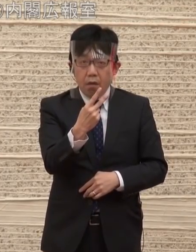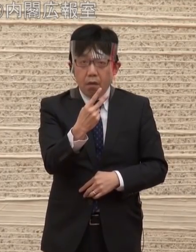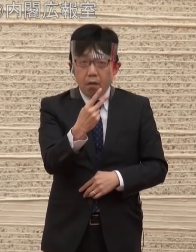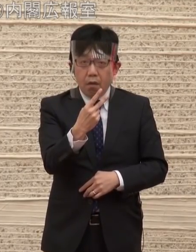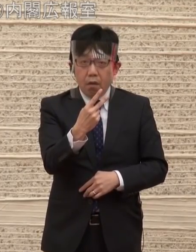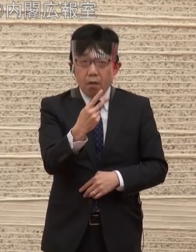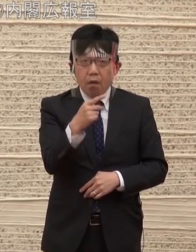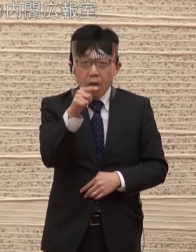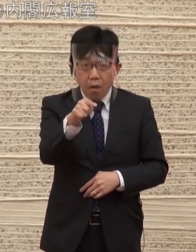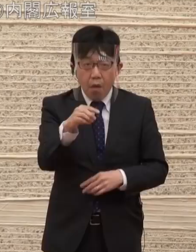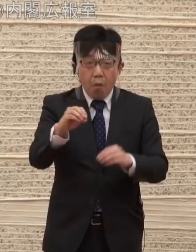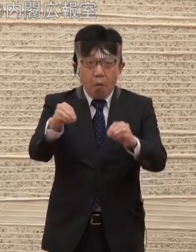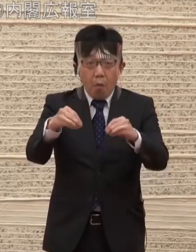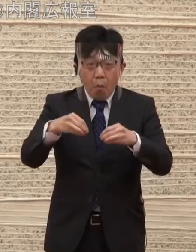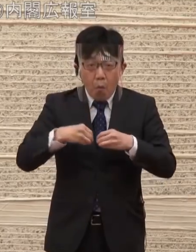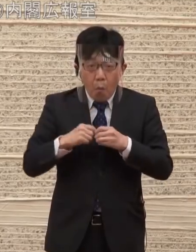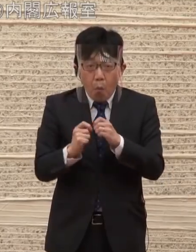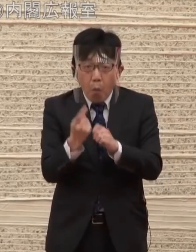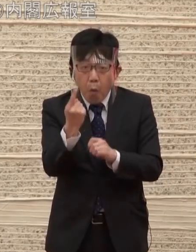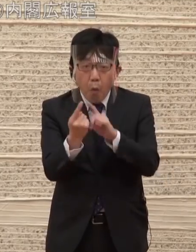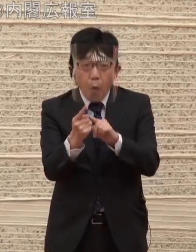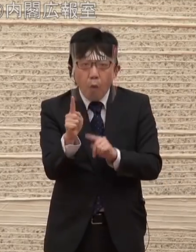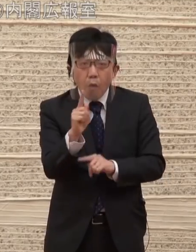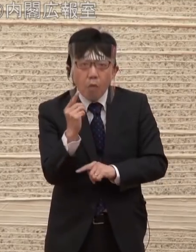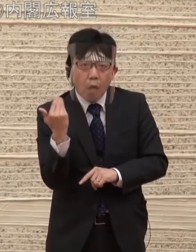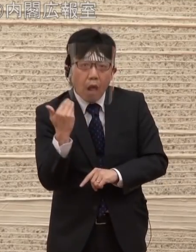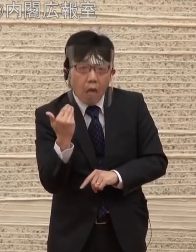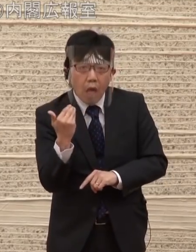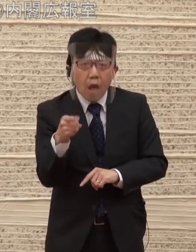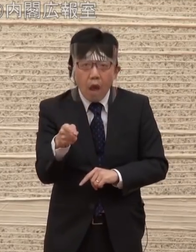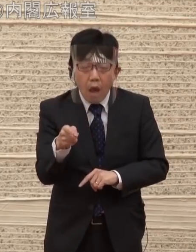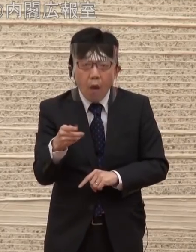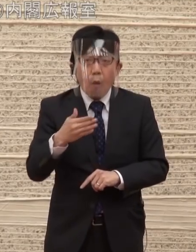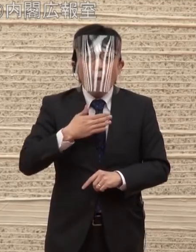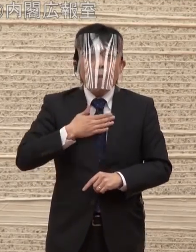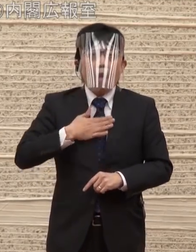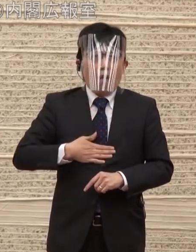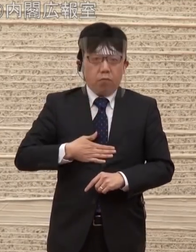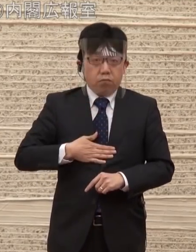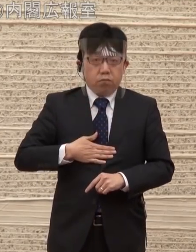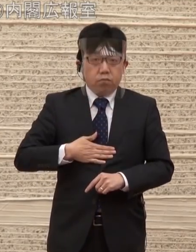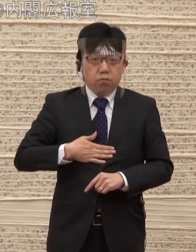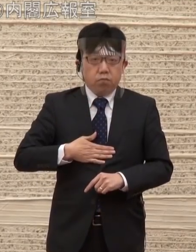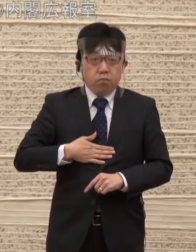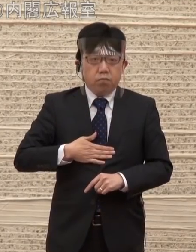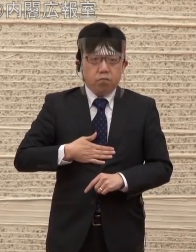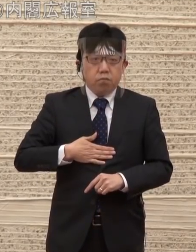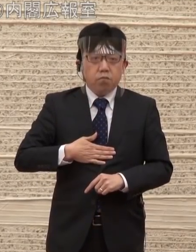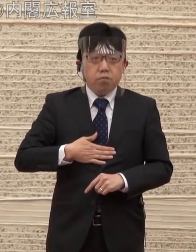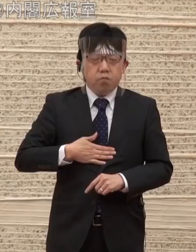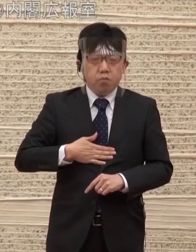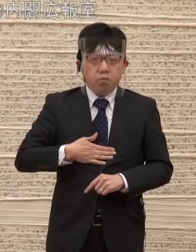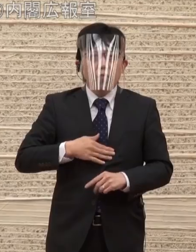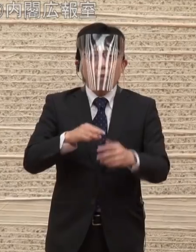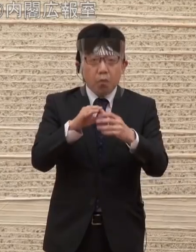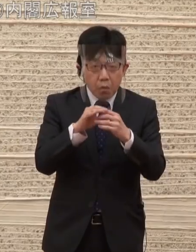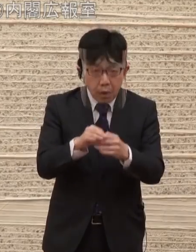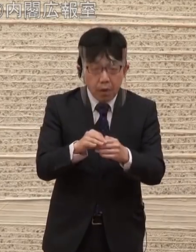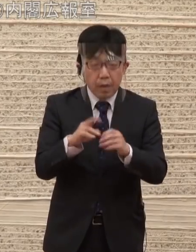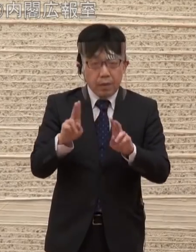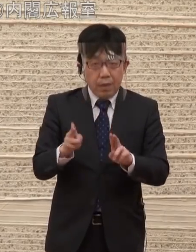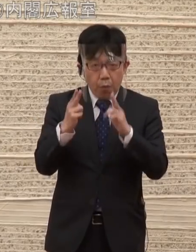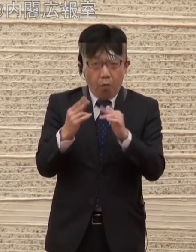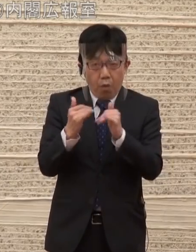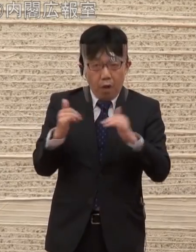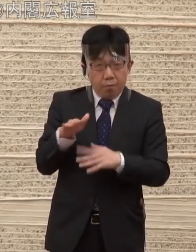リンクが吠えている技術についても多くがリンクがおいているということもありですね洗脳から